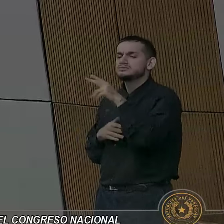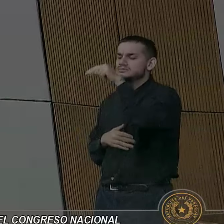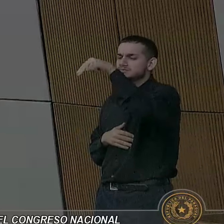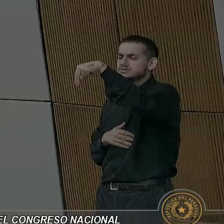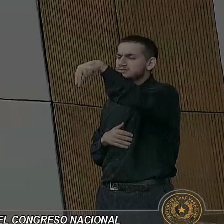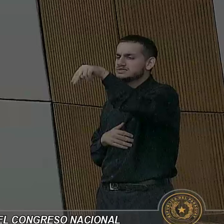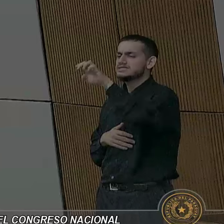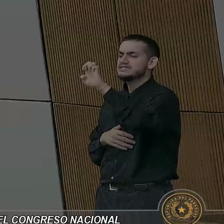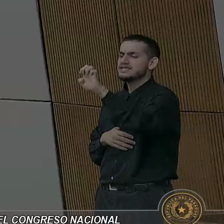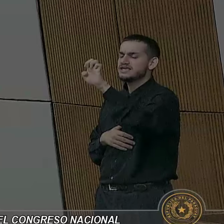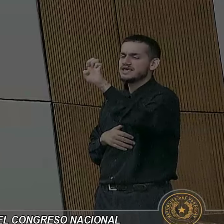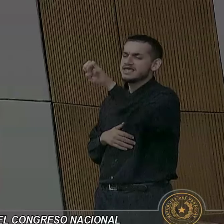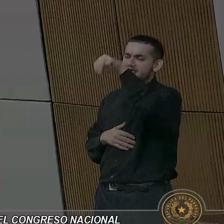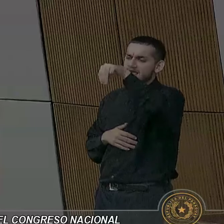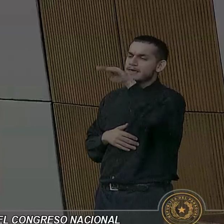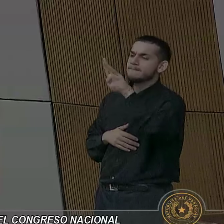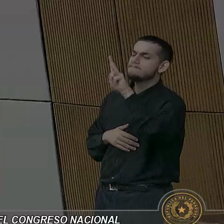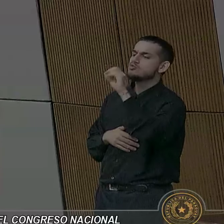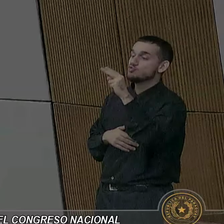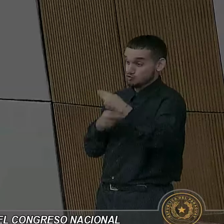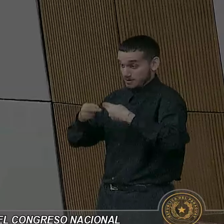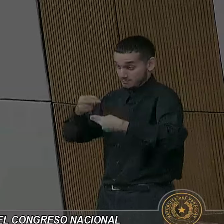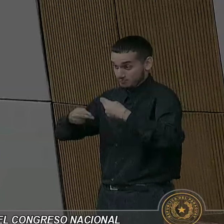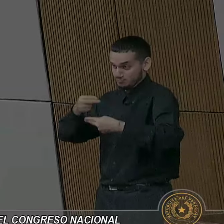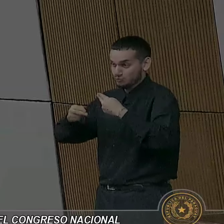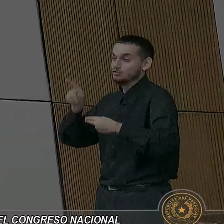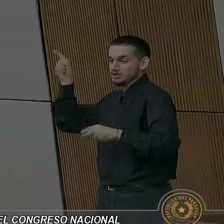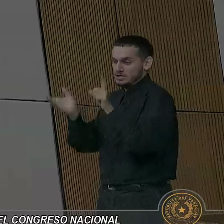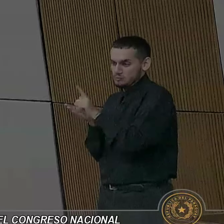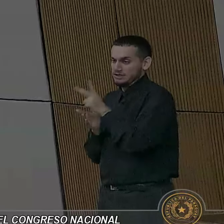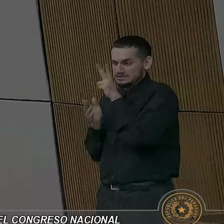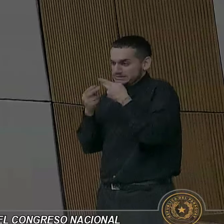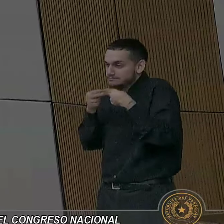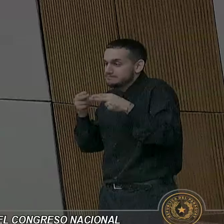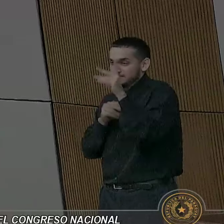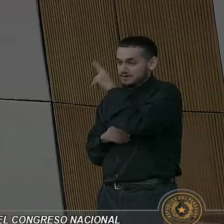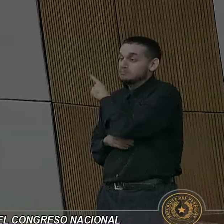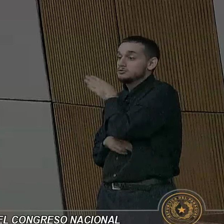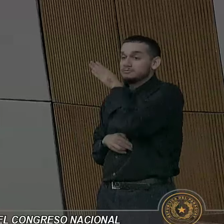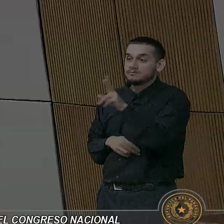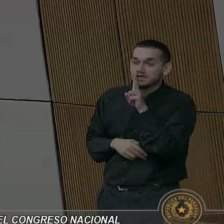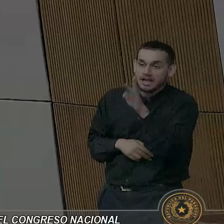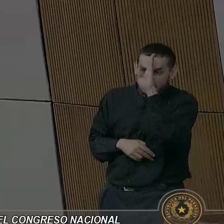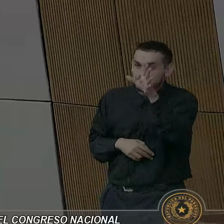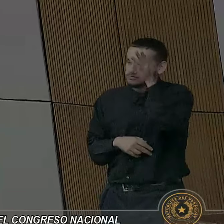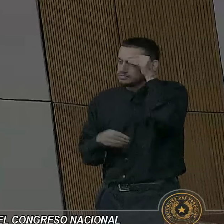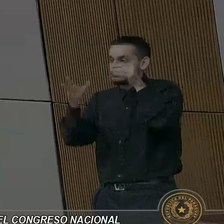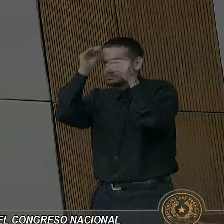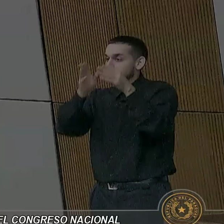inclusión social. Es por ello que estoy aquí, para conocer más, brindar mi granito de arena en lo que yo